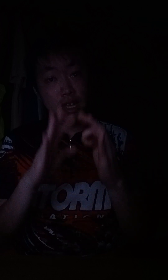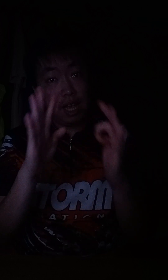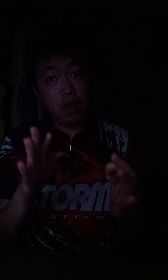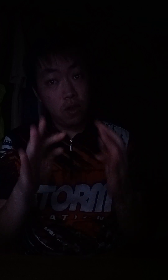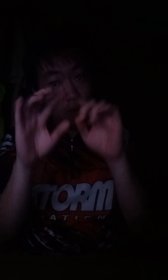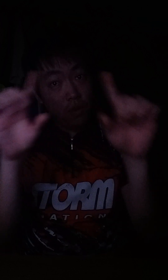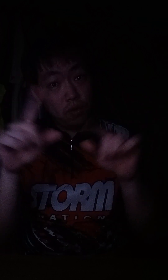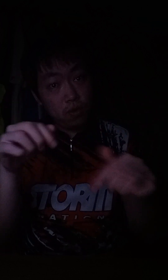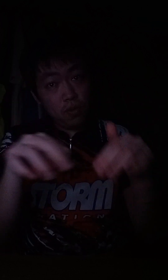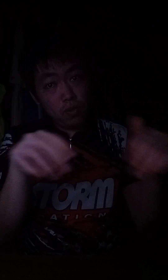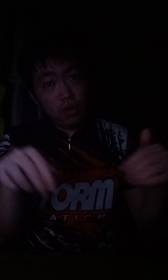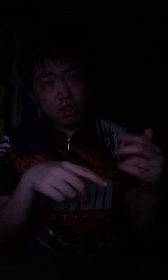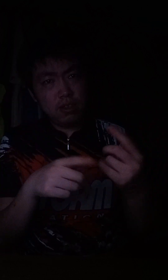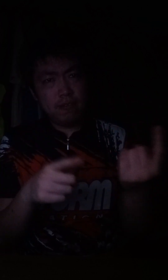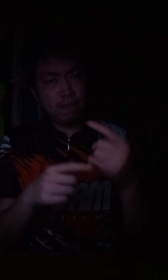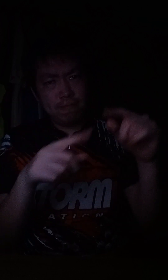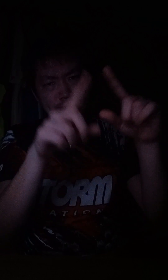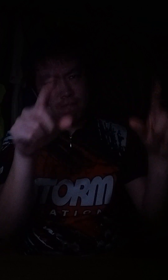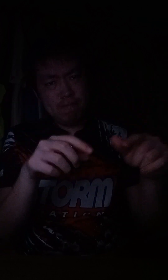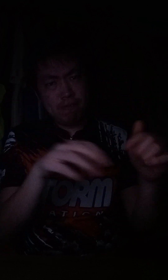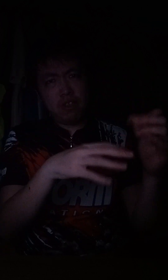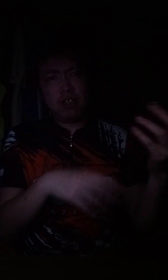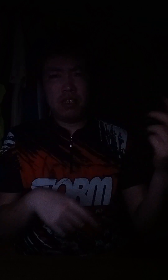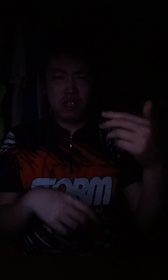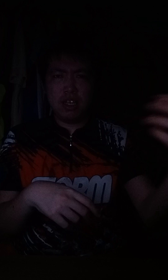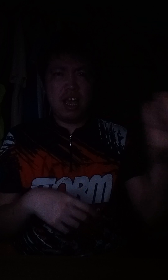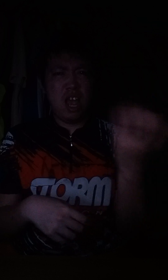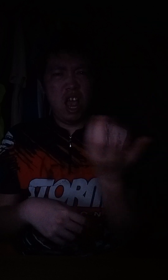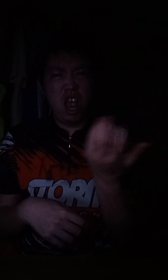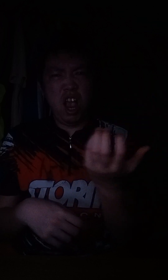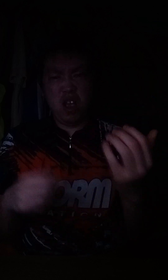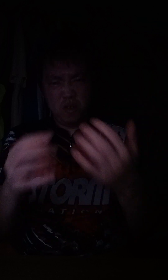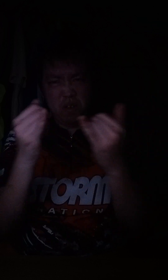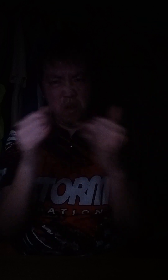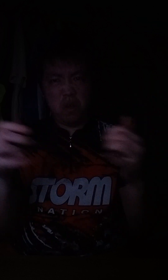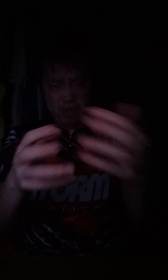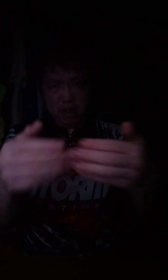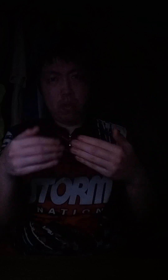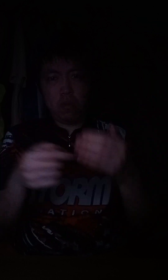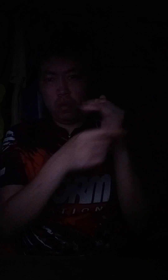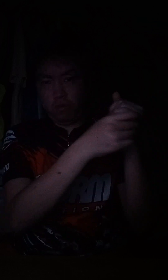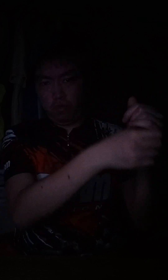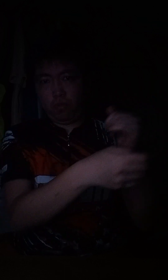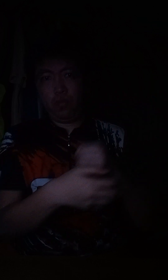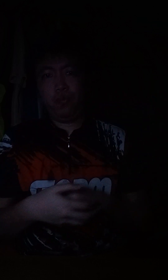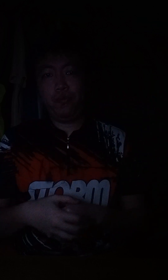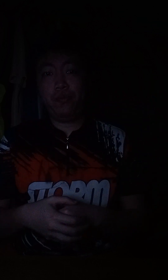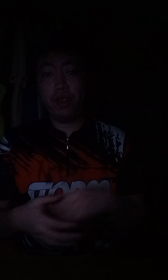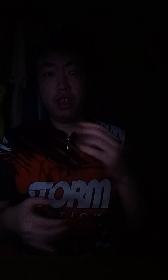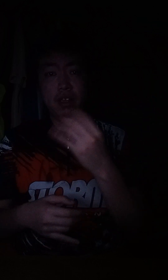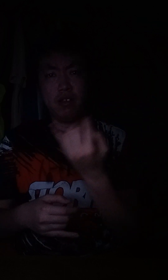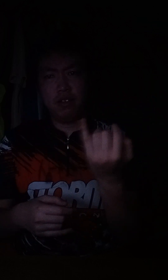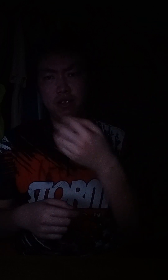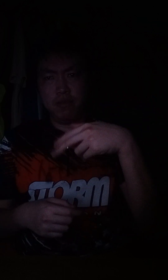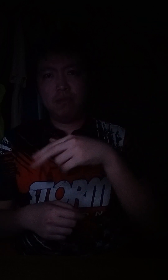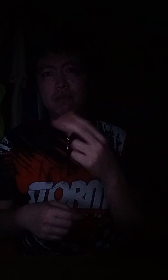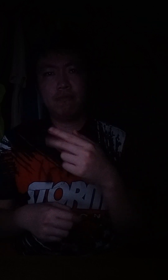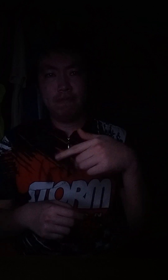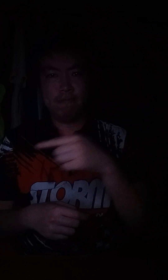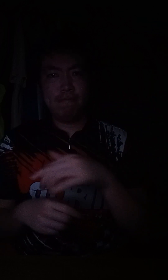막 나오더라고. 그 창문 깨고 고리로 아픈 사람들 막 내보내고 그랬어요. 60대 버스기사 브레이크가